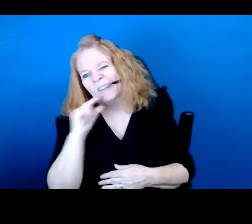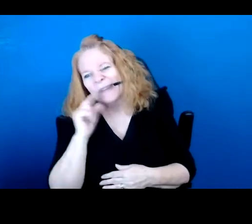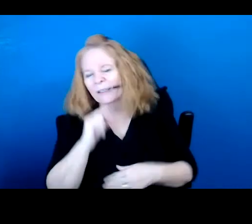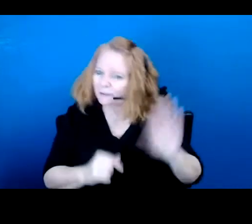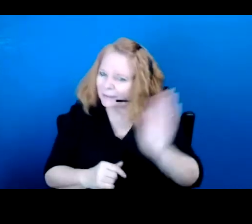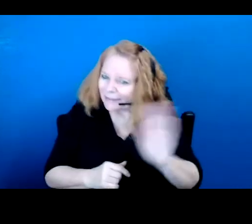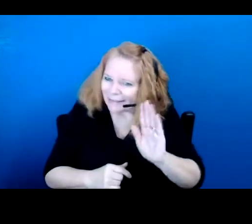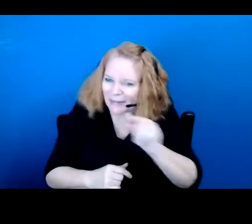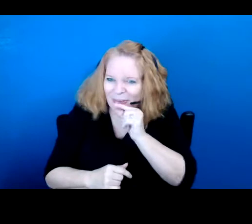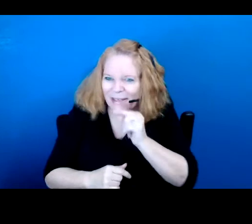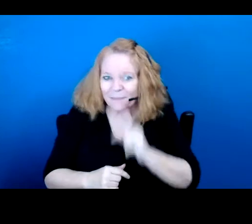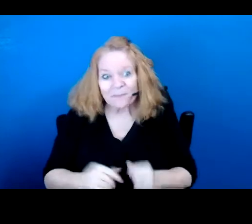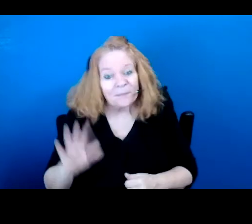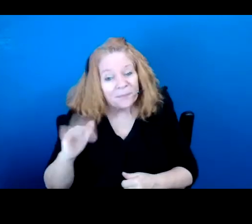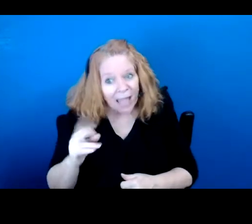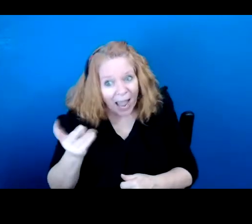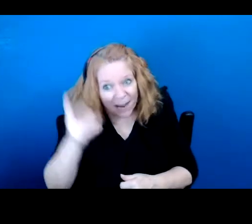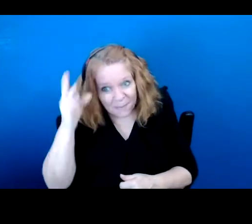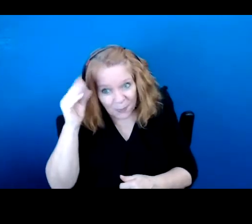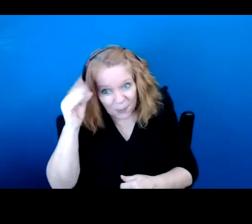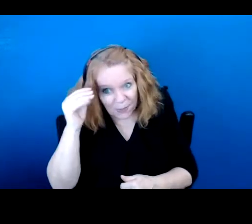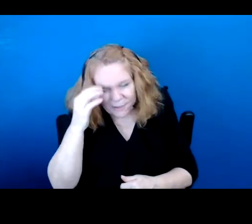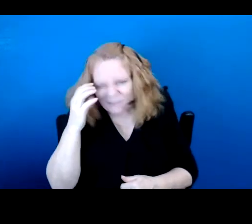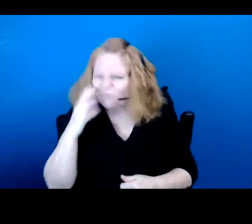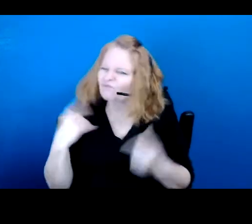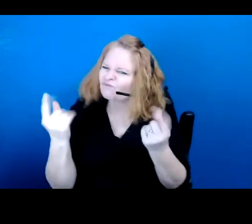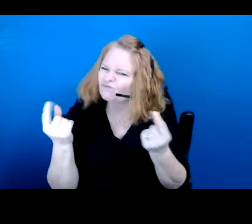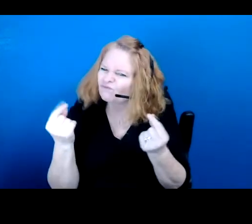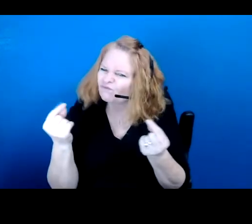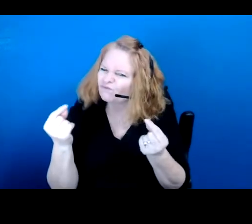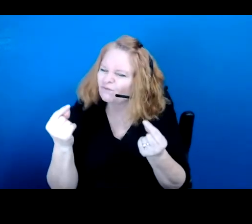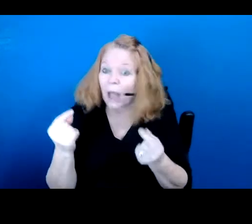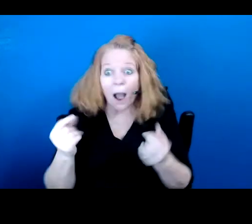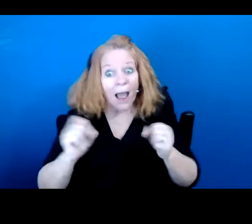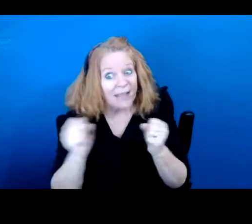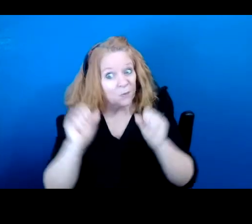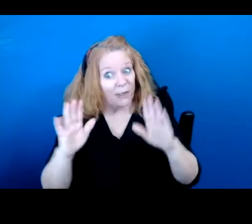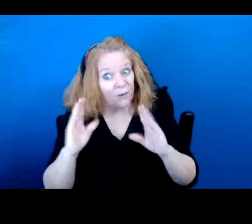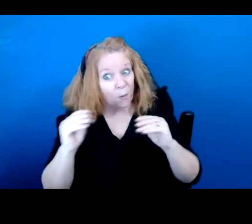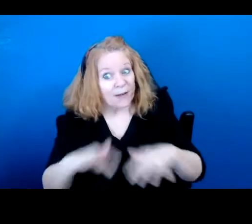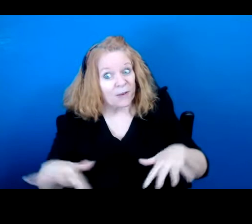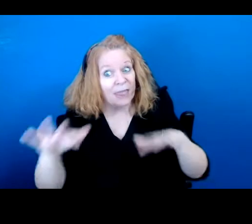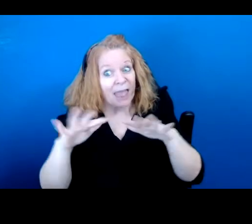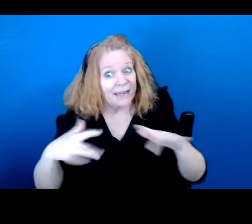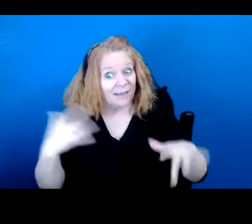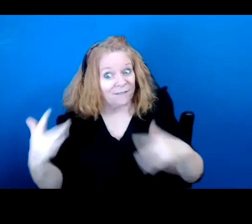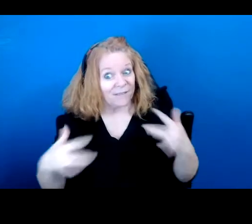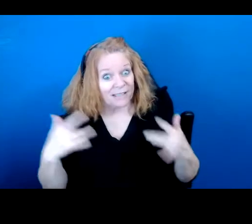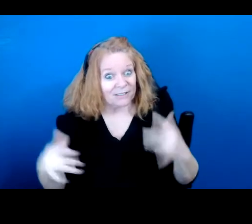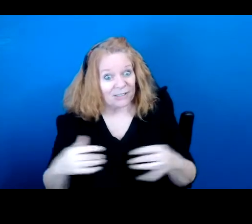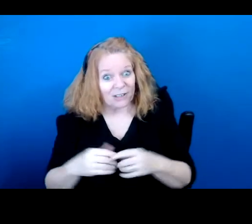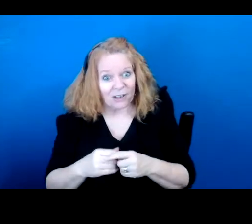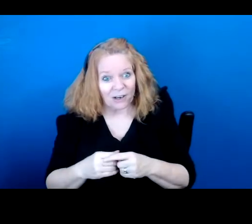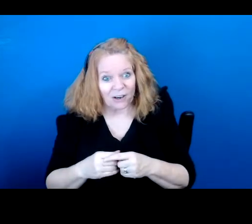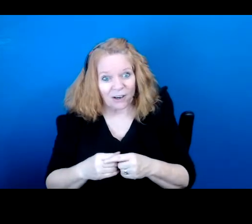marc en chiquito o lacónico igual que estamos haciendo bueno o incorrecta pues